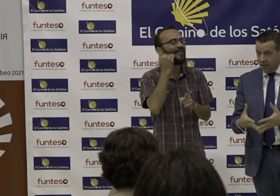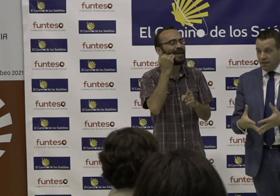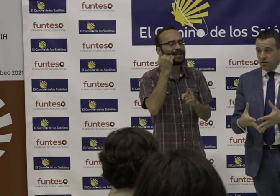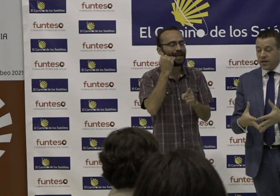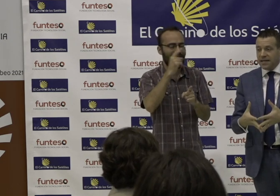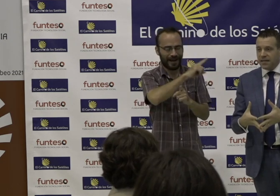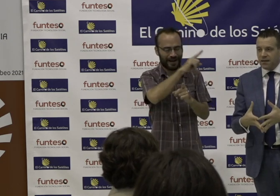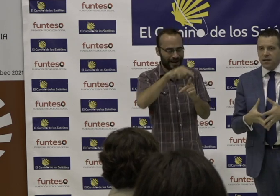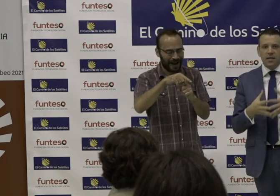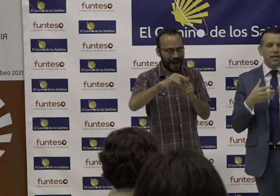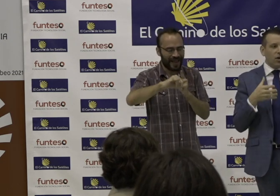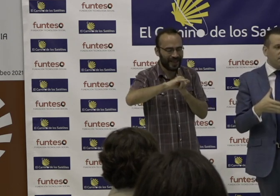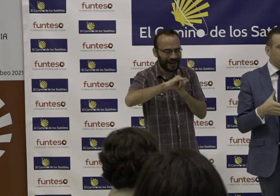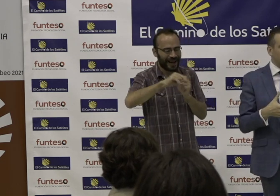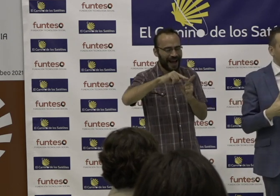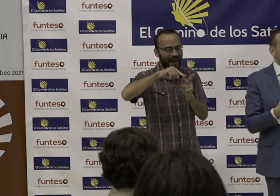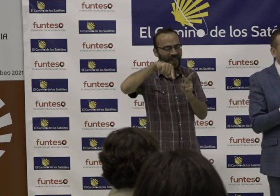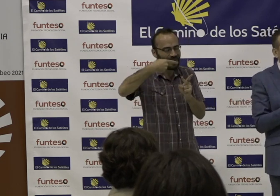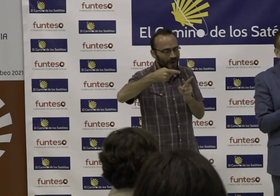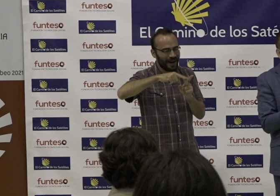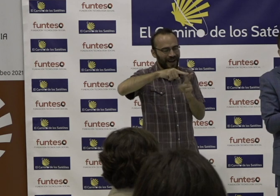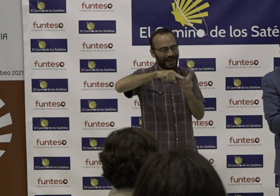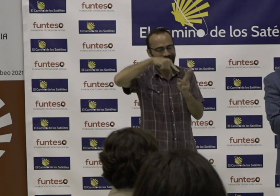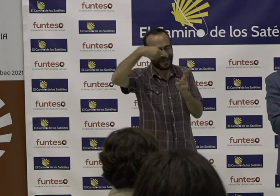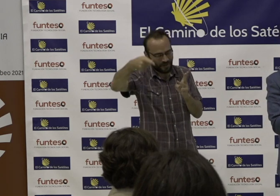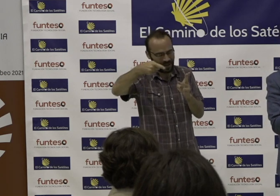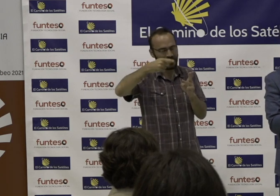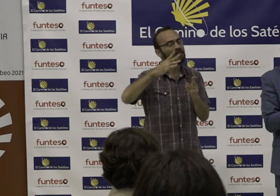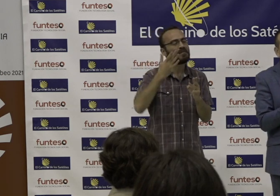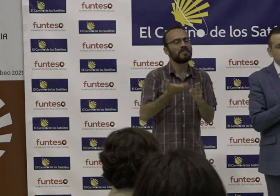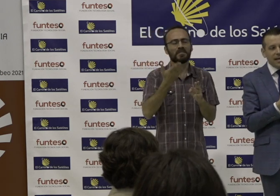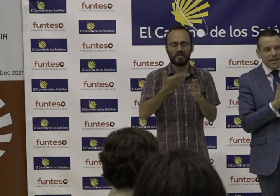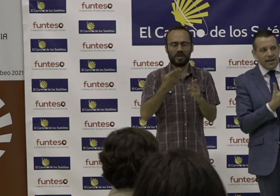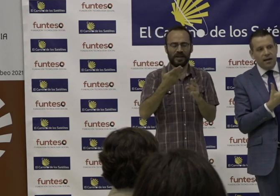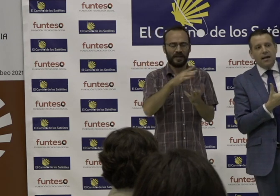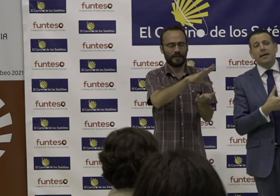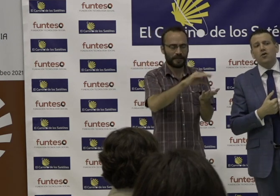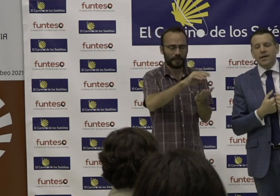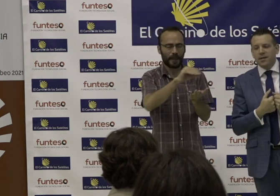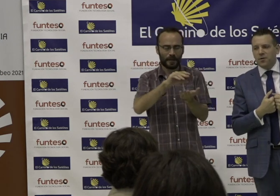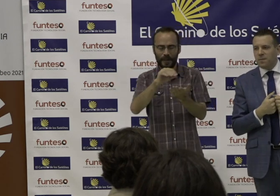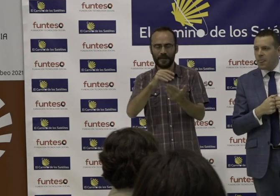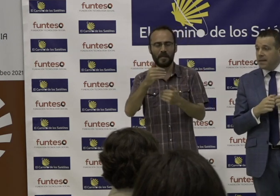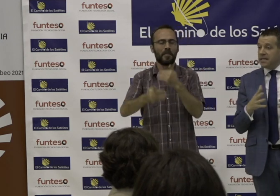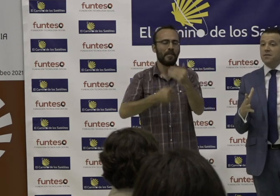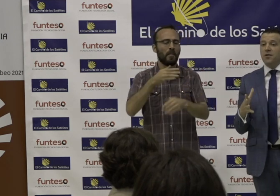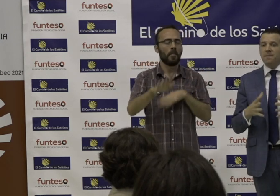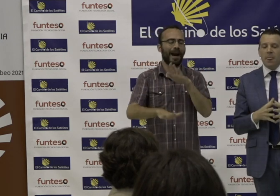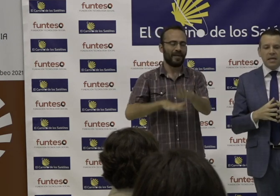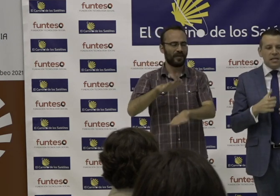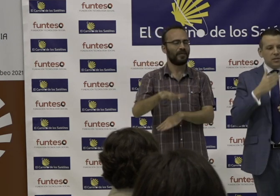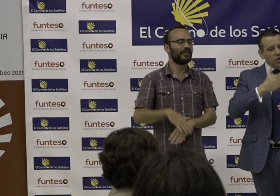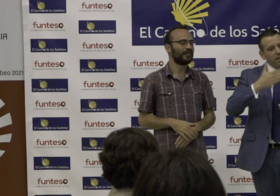para hacerlo realidad y con la misma hacer esas metas y esos hitos que nos van a llegar al gran objetivo. Y así